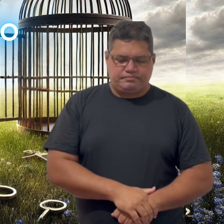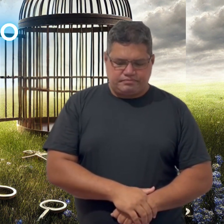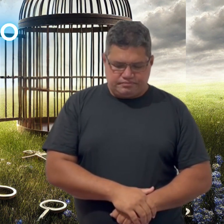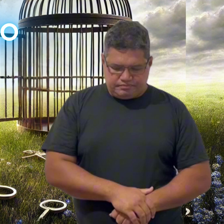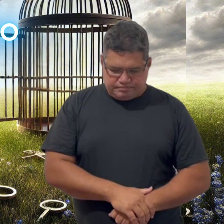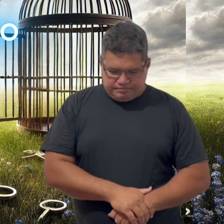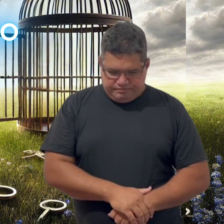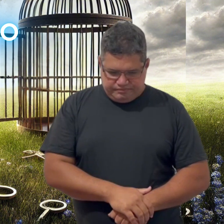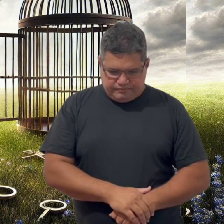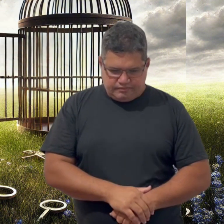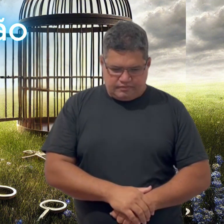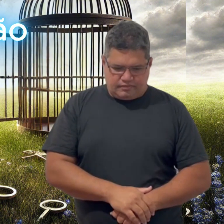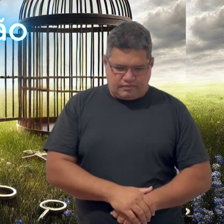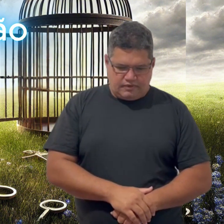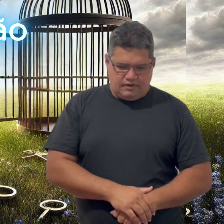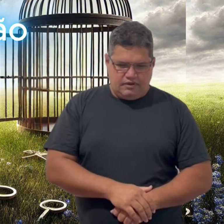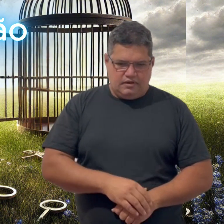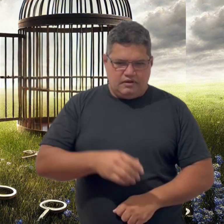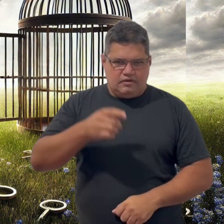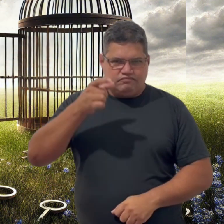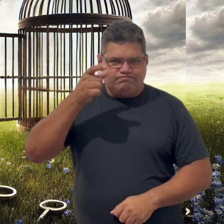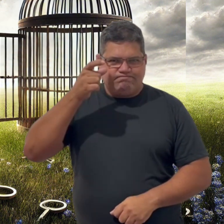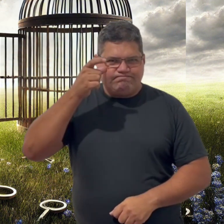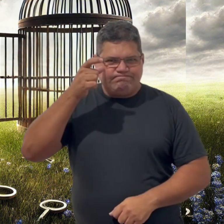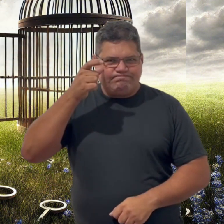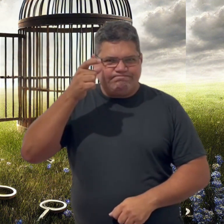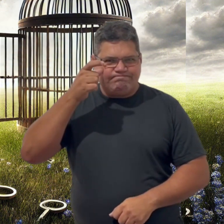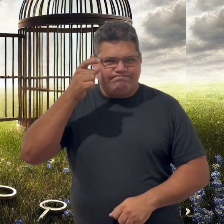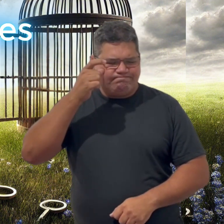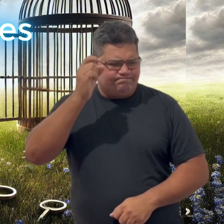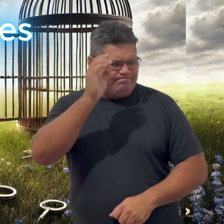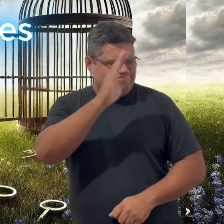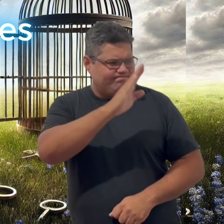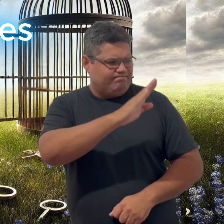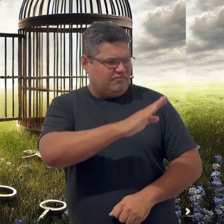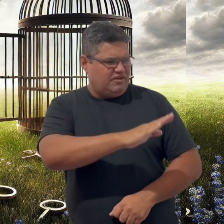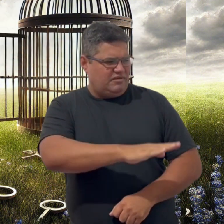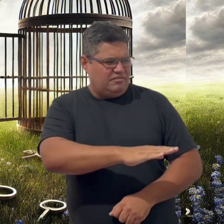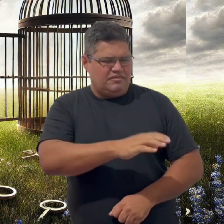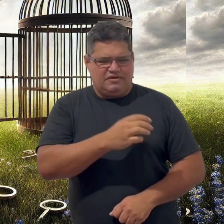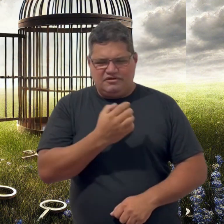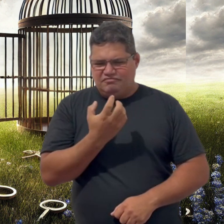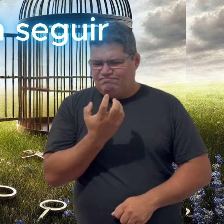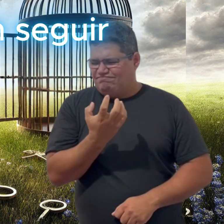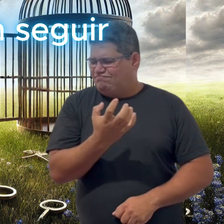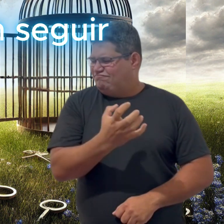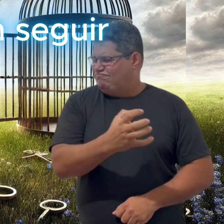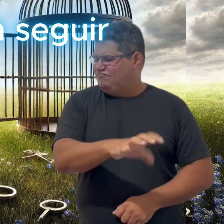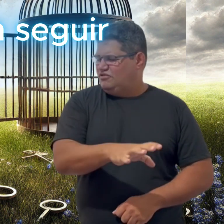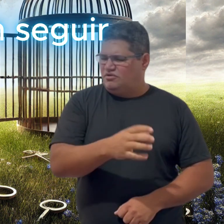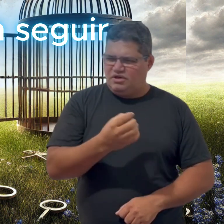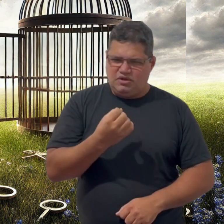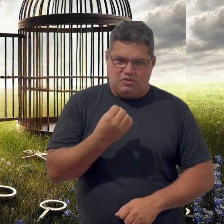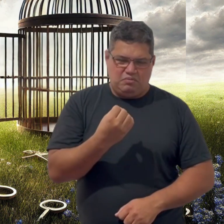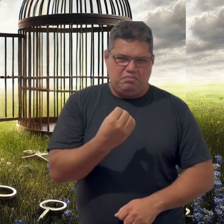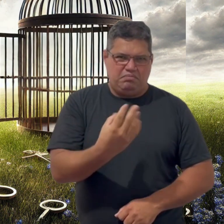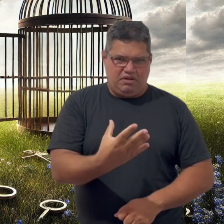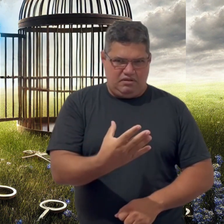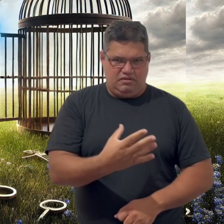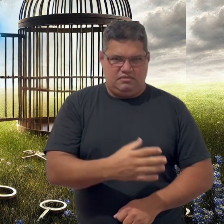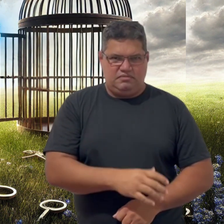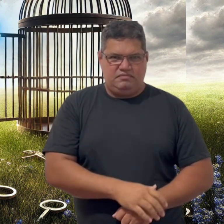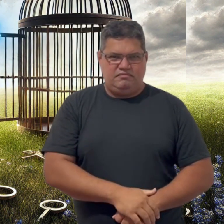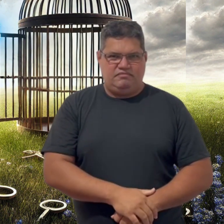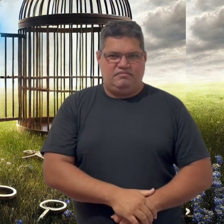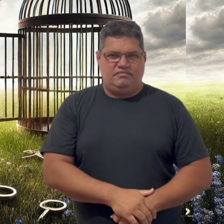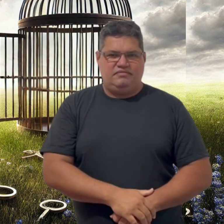o inimigo da retidão e de aquele que procuram seguir